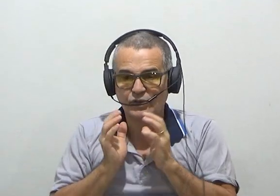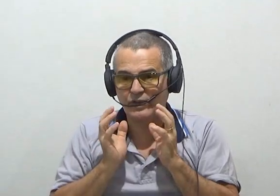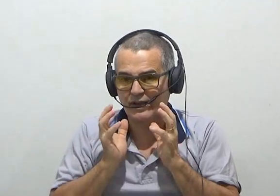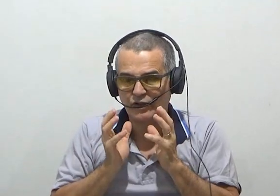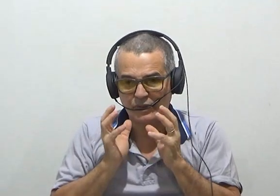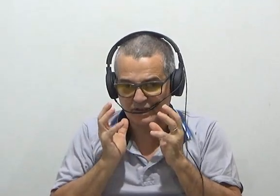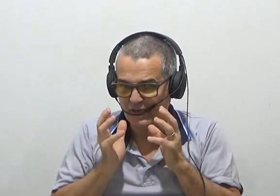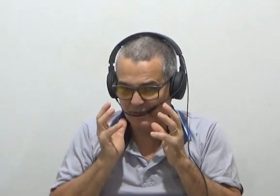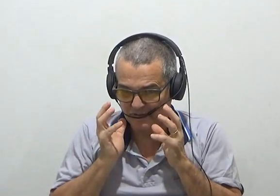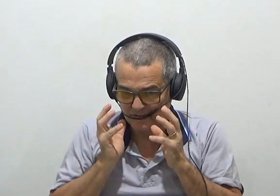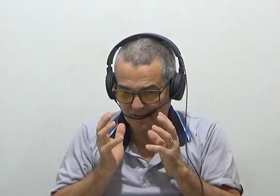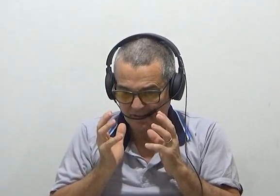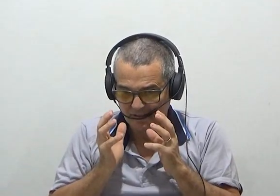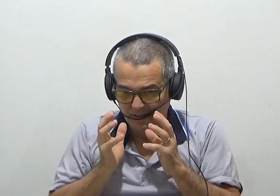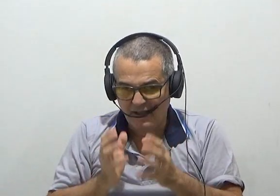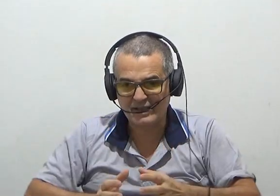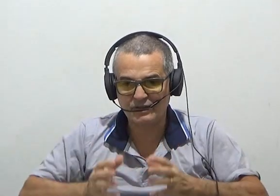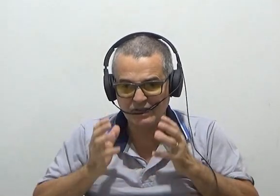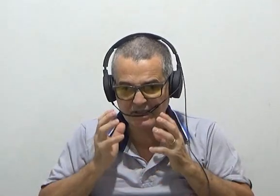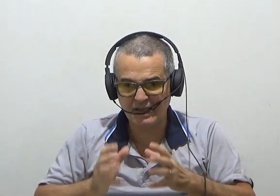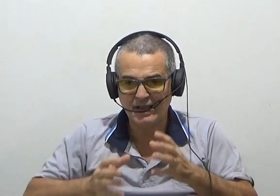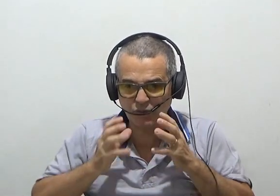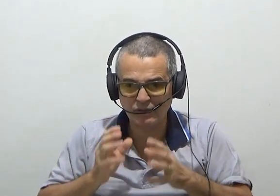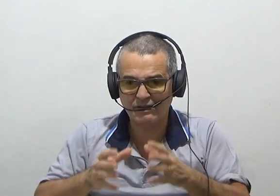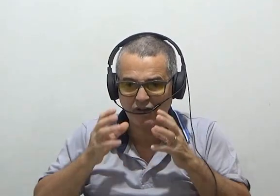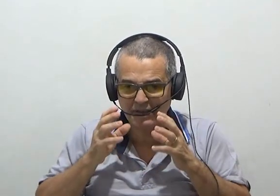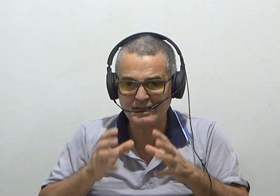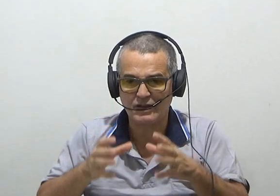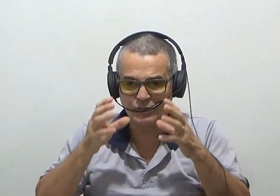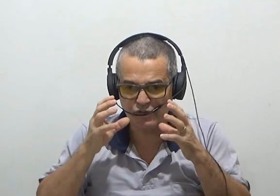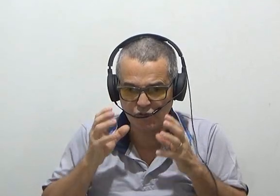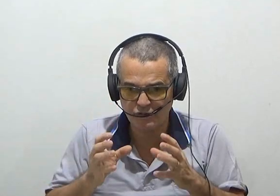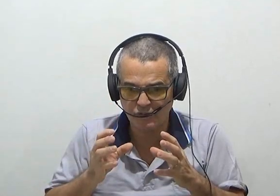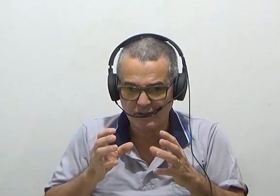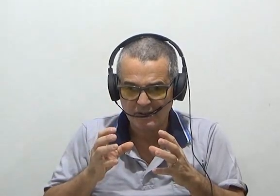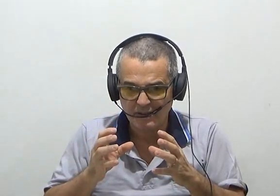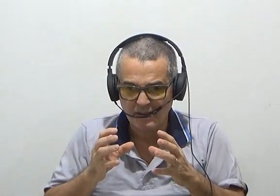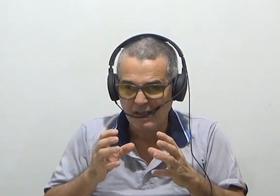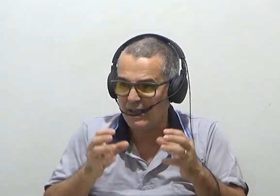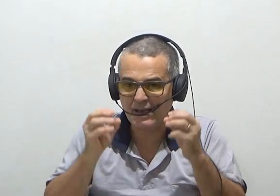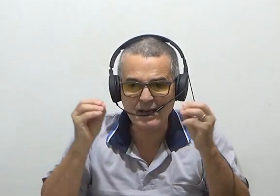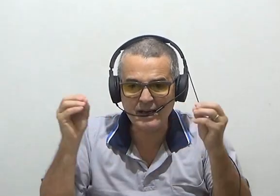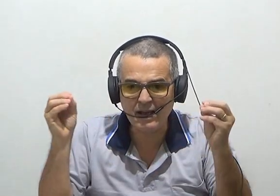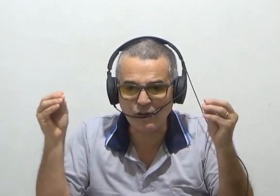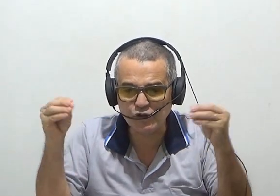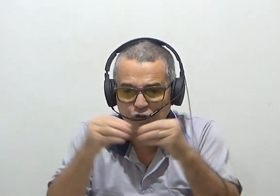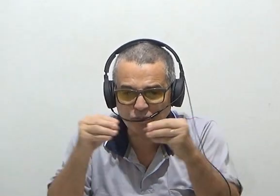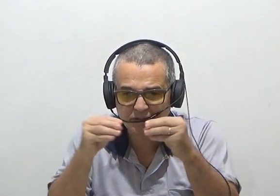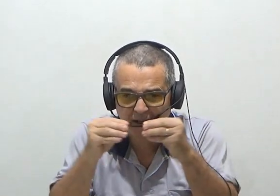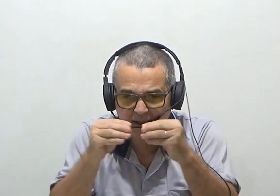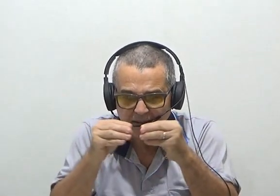Mas o que eu estou querendo mostrar para você é que se você der toda a informação para o surdo, ele